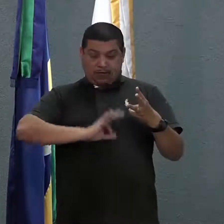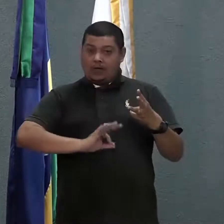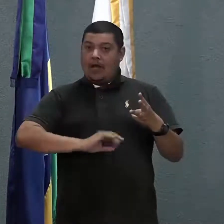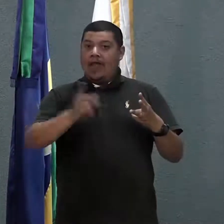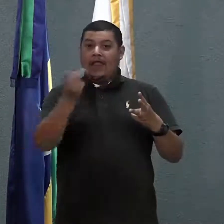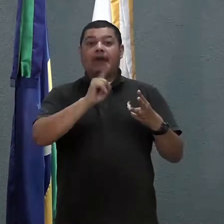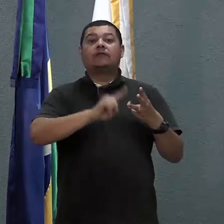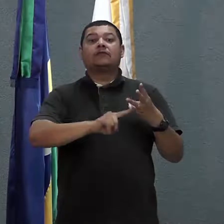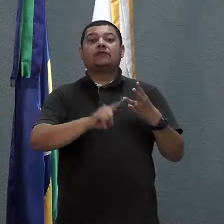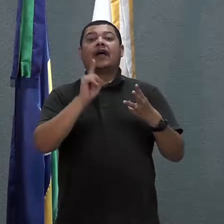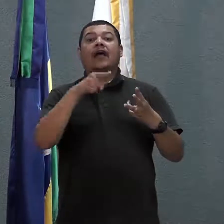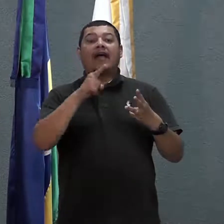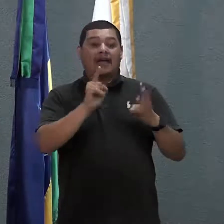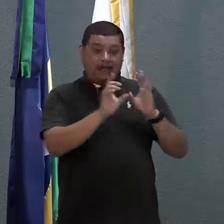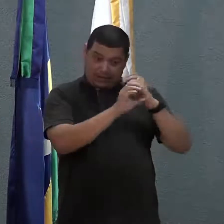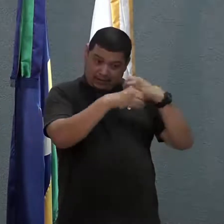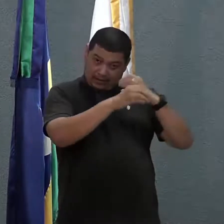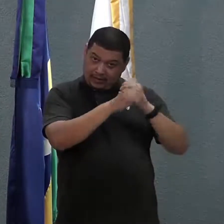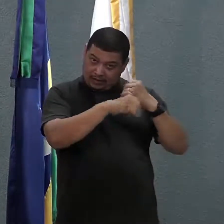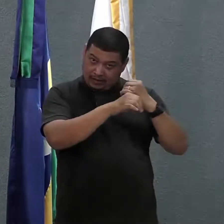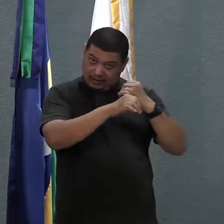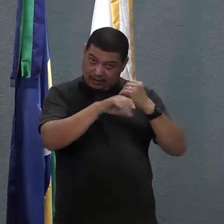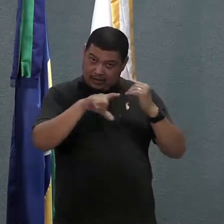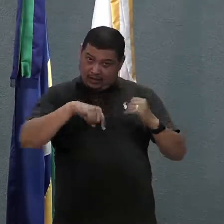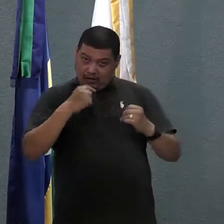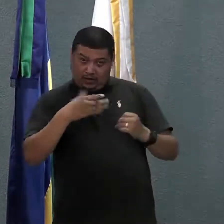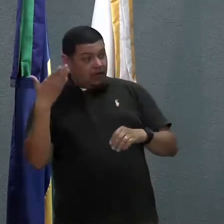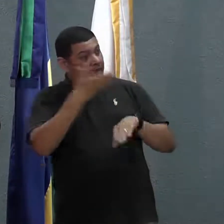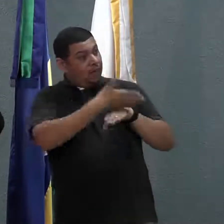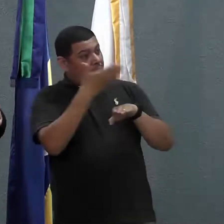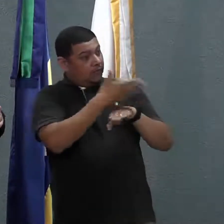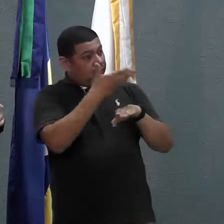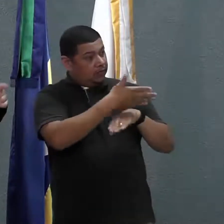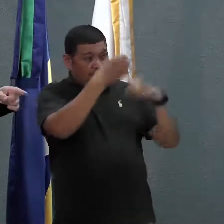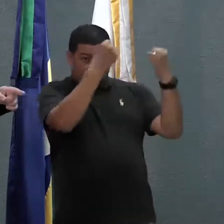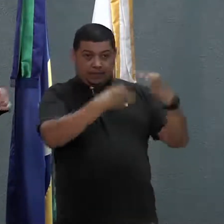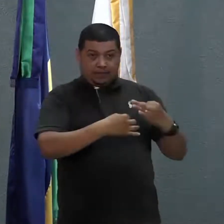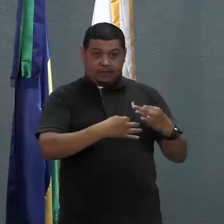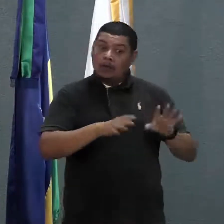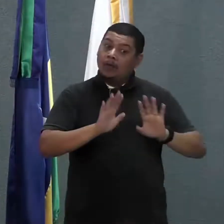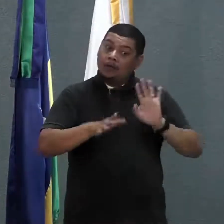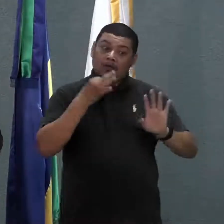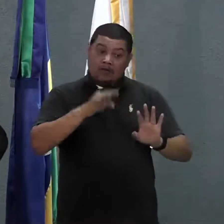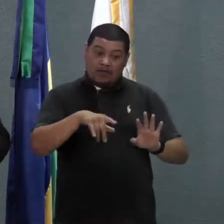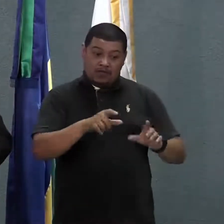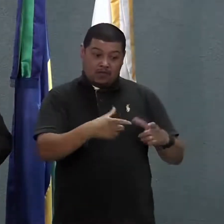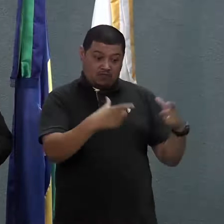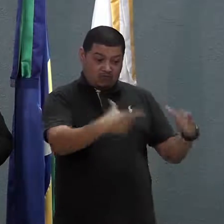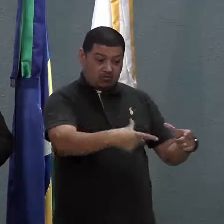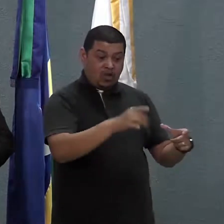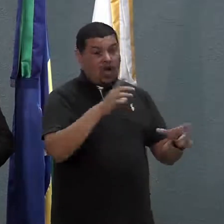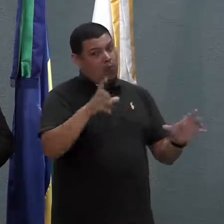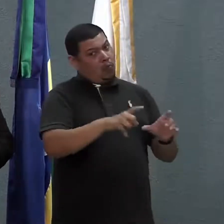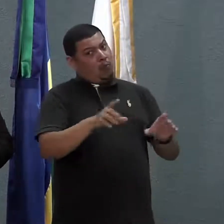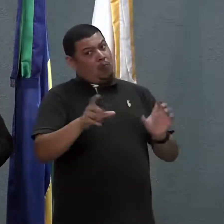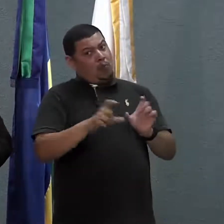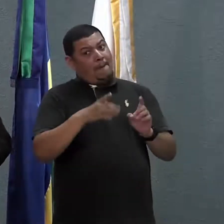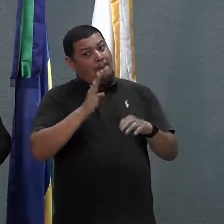É culpa de engenheiro, que muitas vezes quando a gente vai lá como vereador e fala, olha, eu acho que essa boca de lobo aí não suporta essa